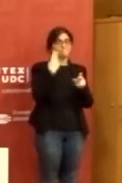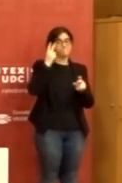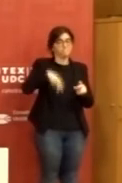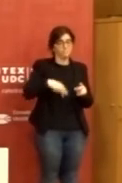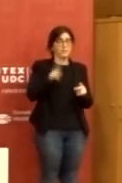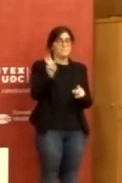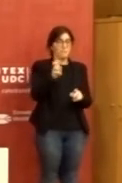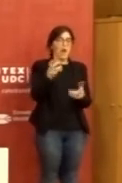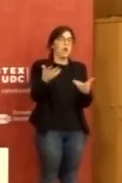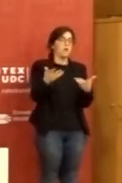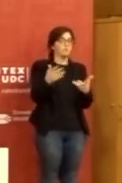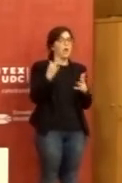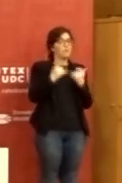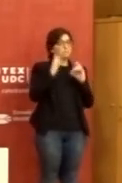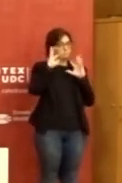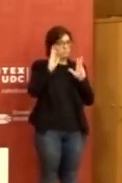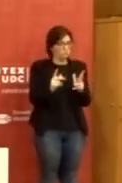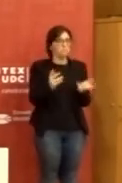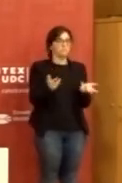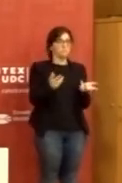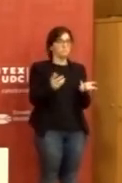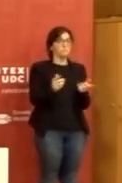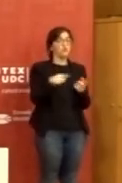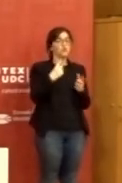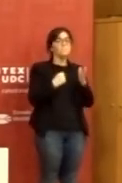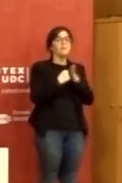bueno, hicimos ese esfuerzo, ¿no? Pero en principio nuestra idea es tener un